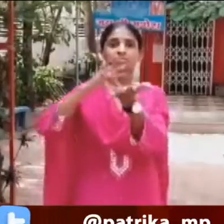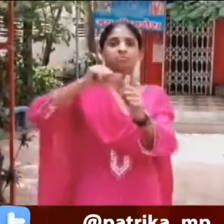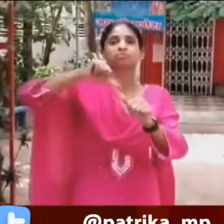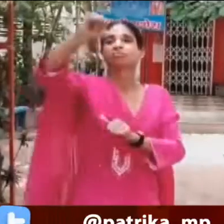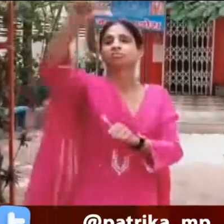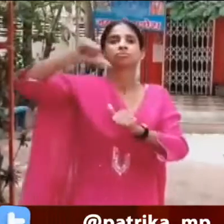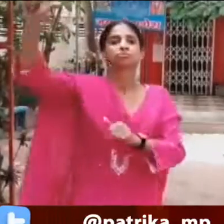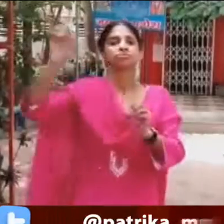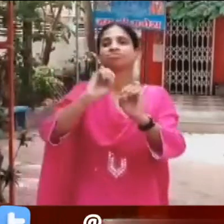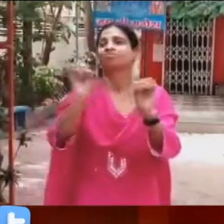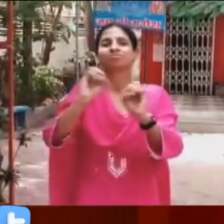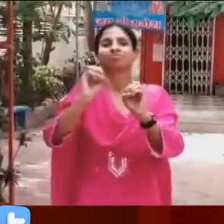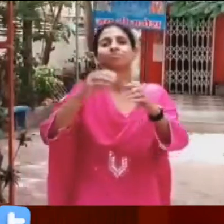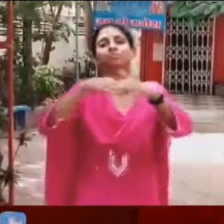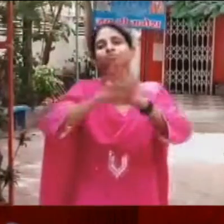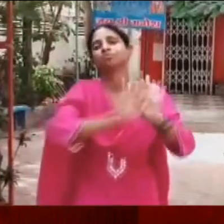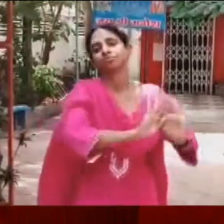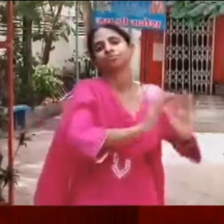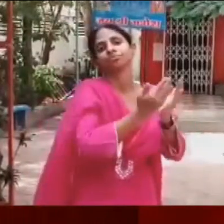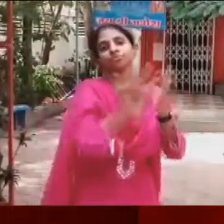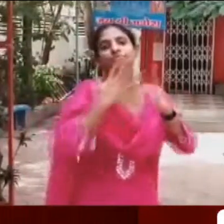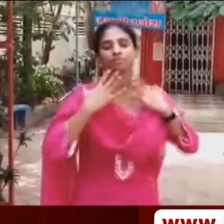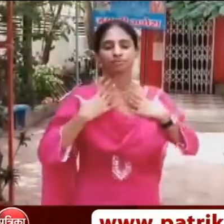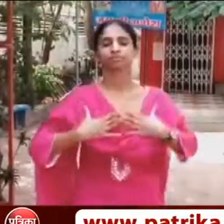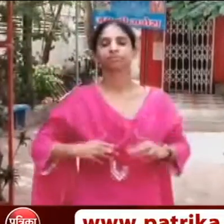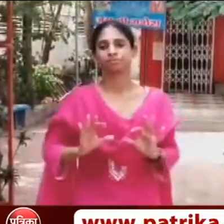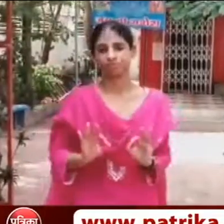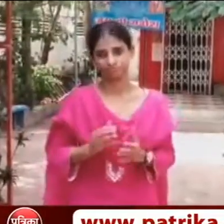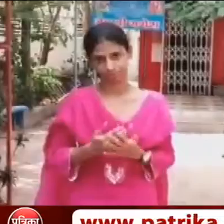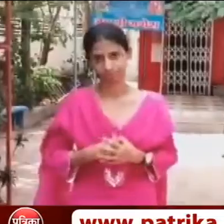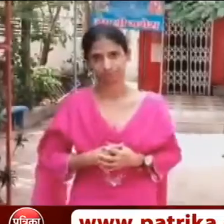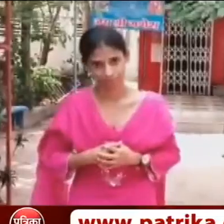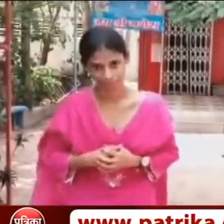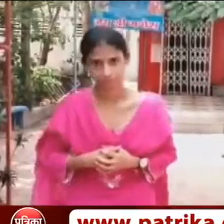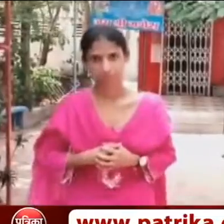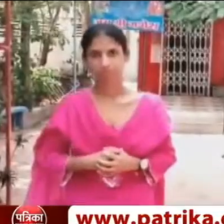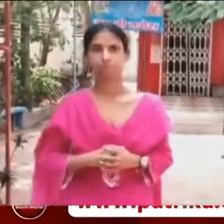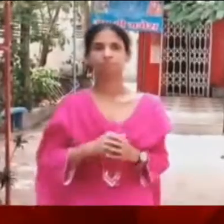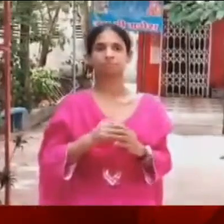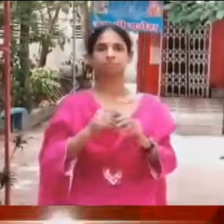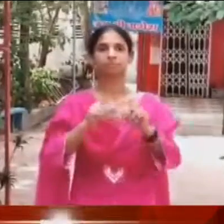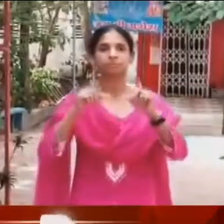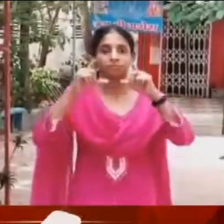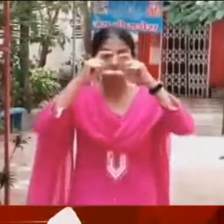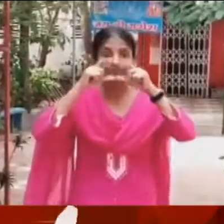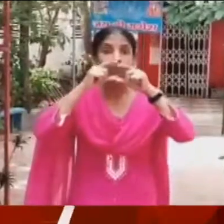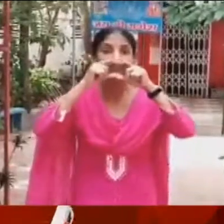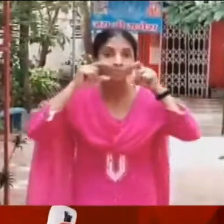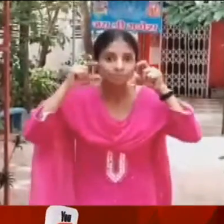बचे हुए हैं जो बहुत दूर के शहरों से यहां पढ़ते हैं और जो अपने घर नहीं जा पाए हम सभी मांस का उपयोग